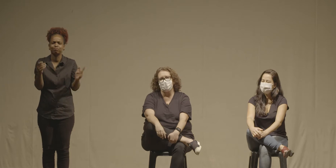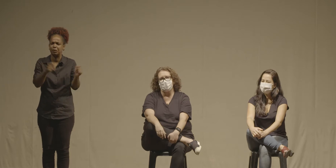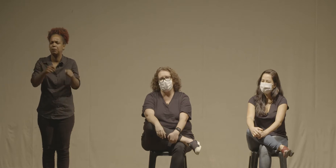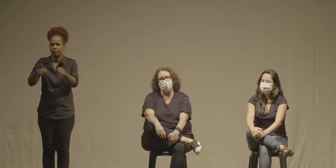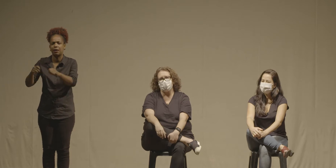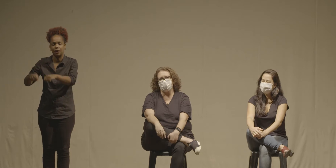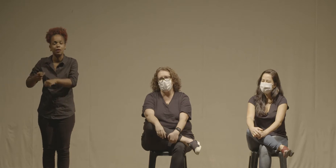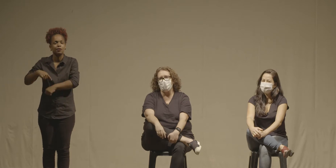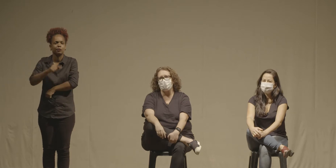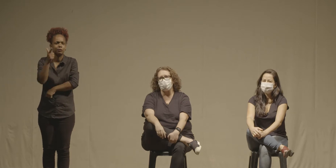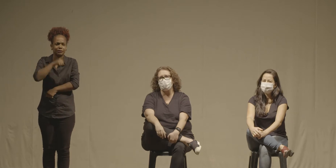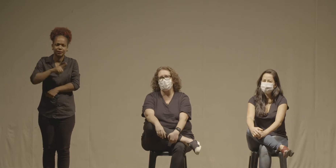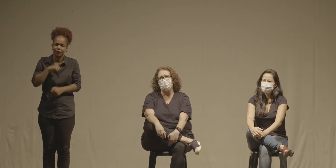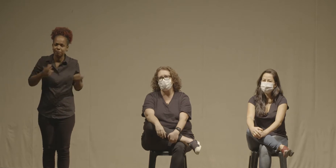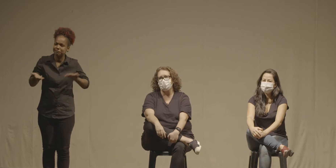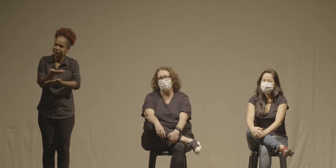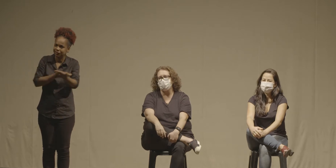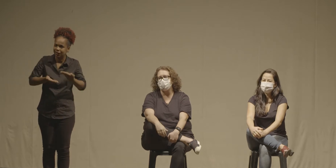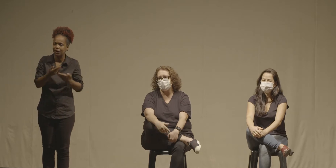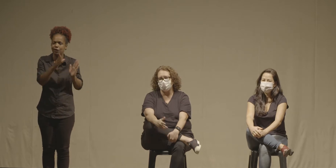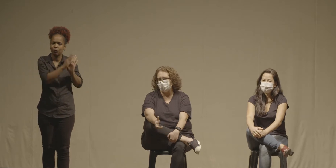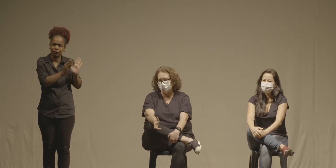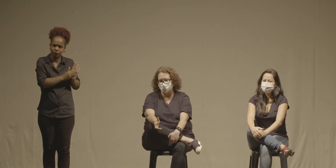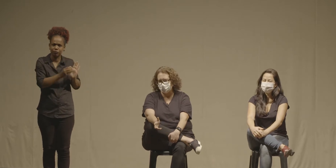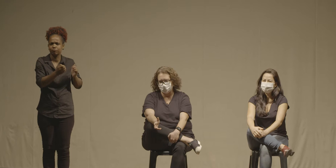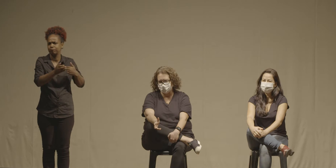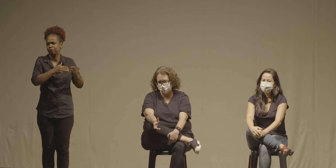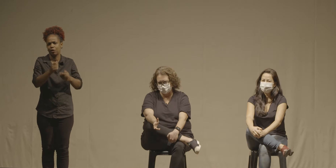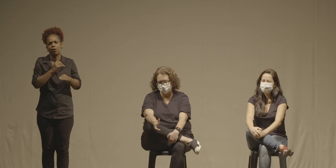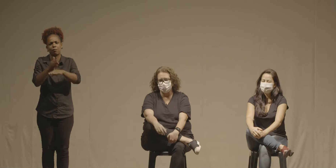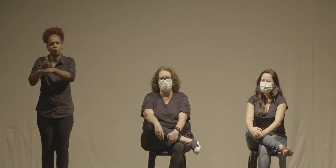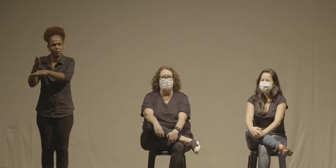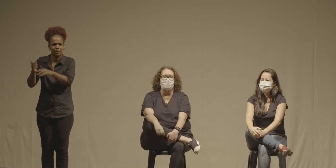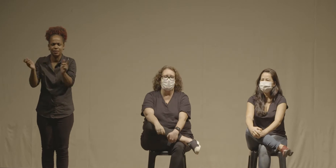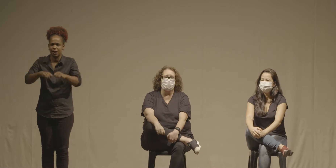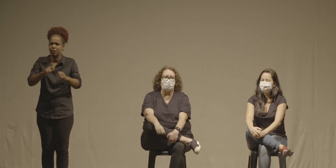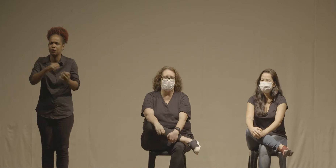que a gente consiga compartilhar esse conteúdo para qualquer lugar do planeta Terra.